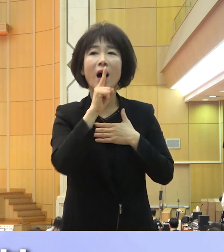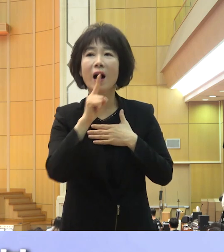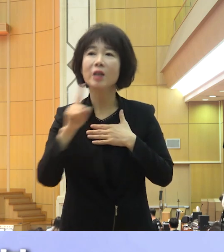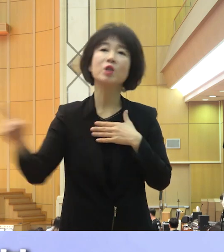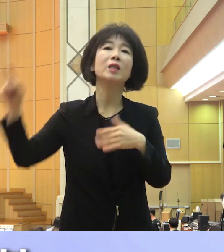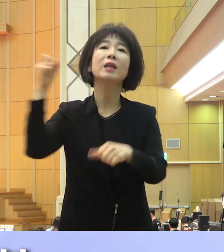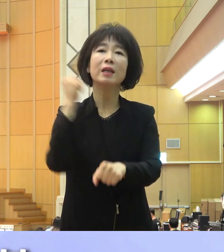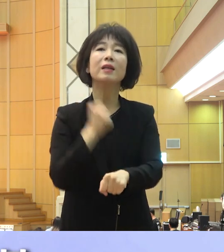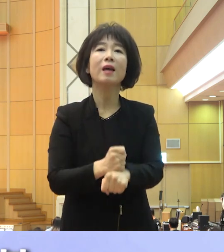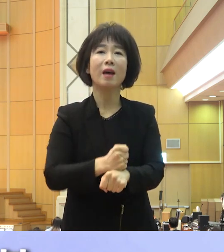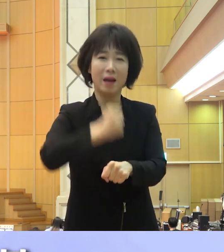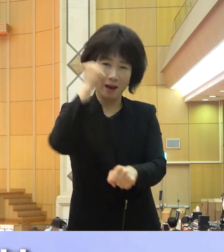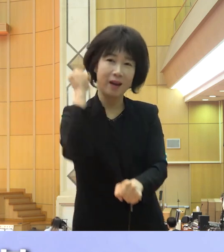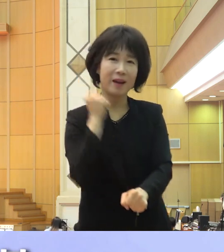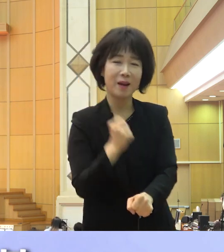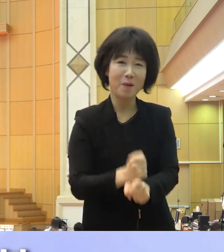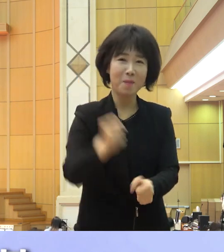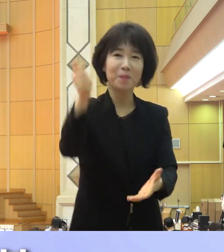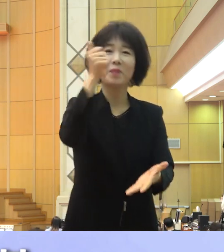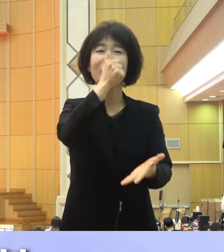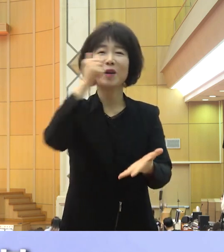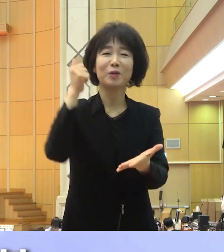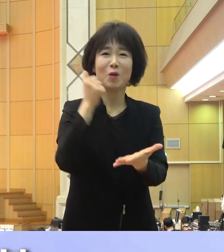고도라 하시네.